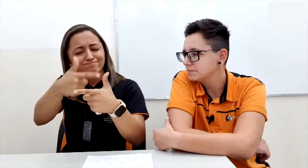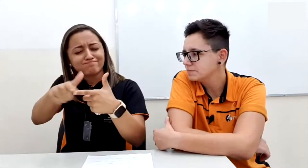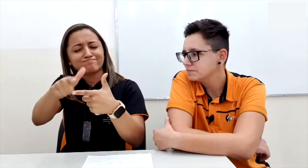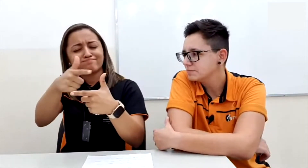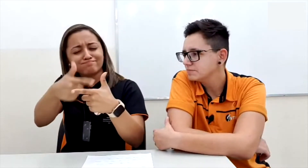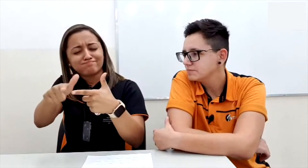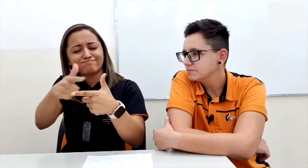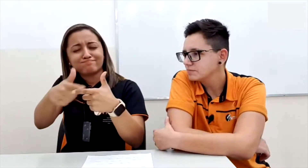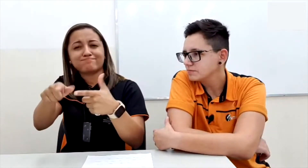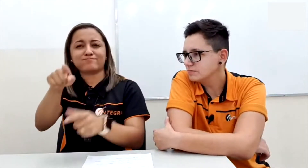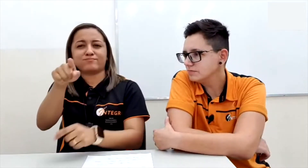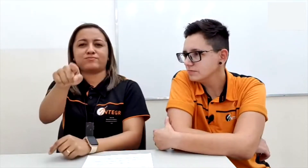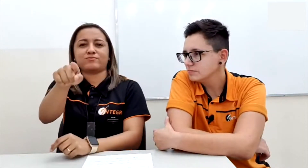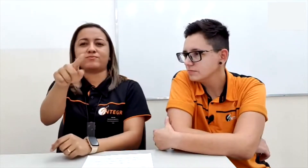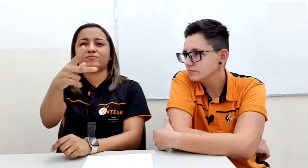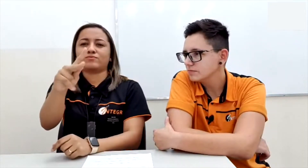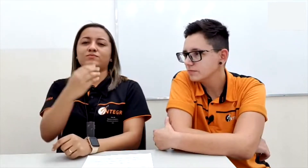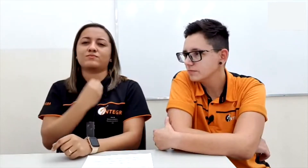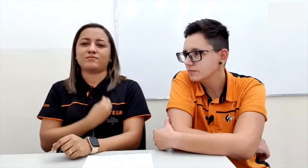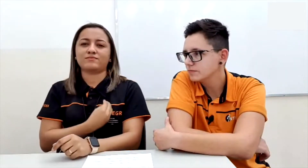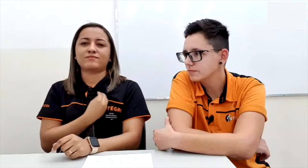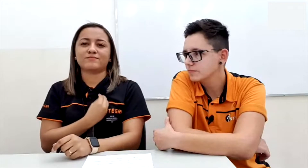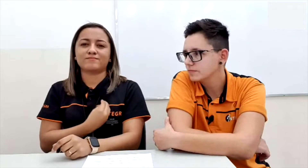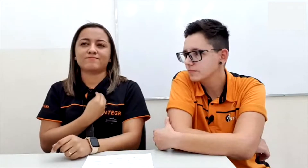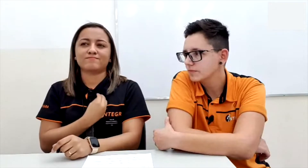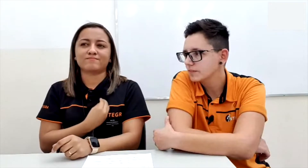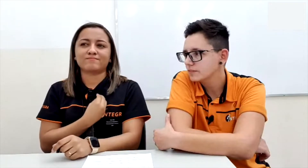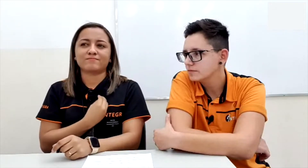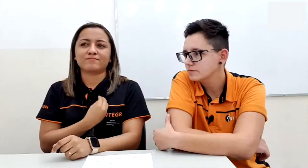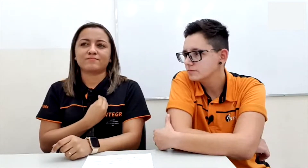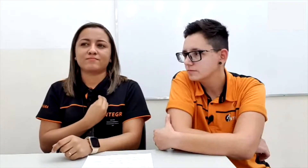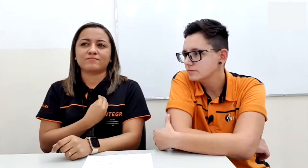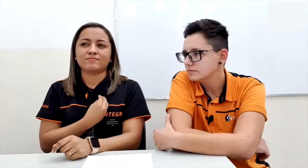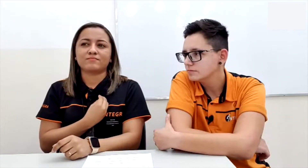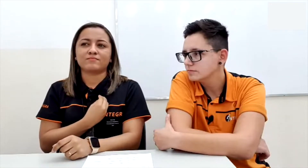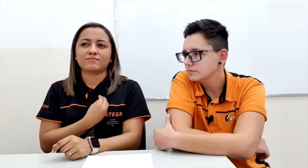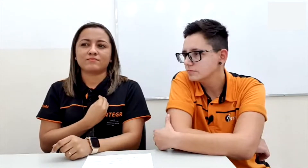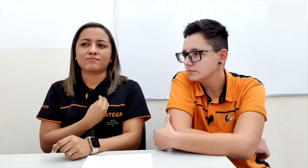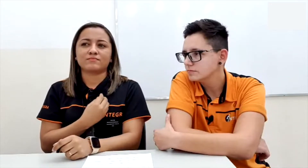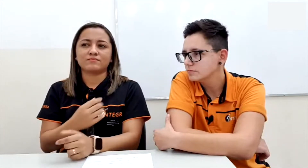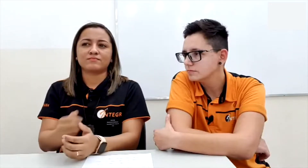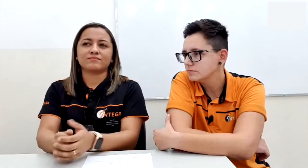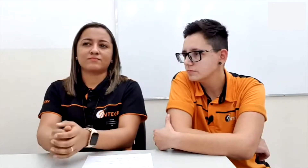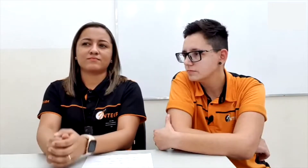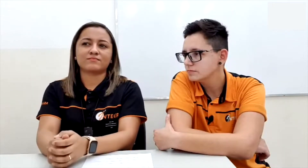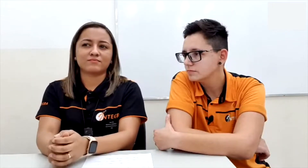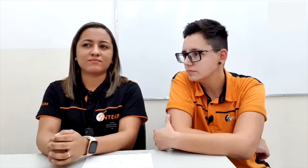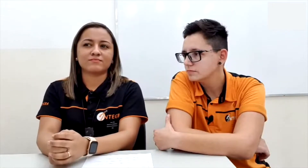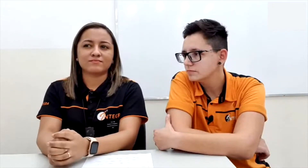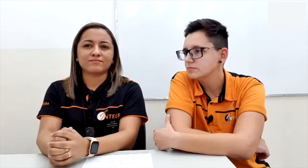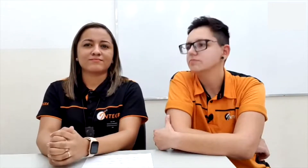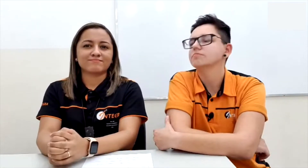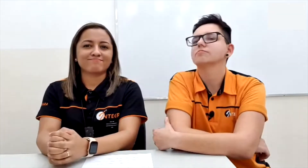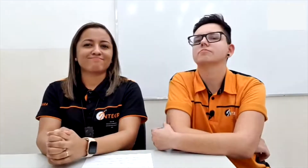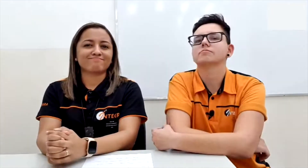empatia. Ó, eu sinto afeto por você usando o sinal de